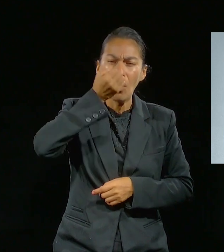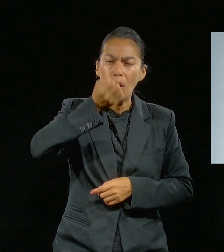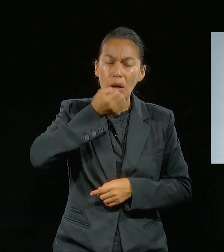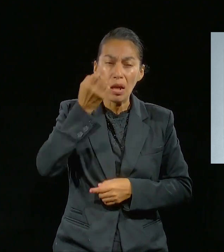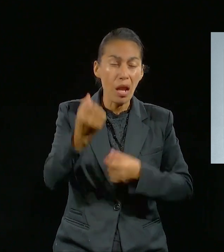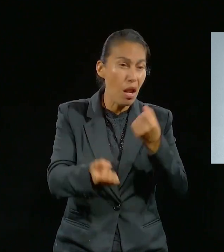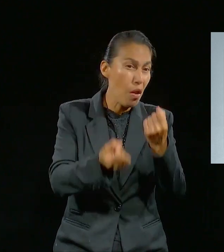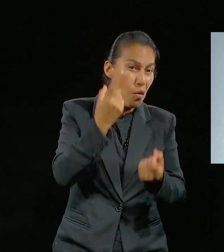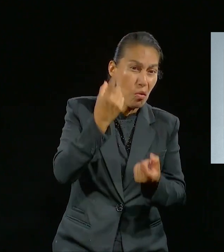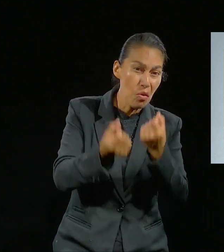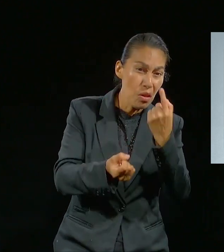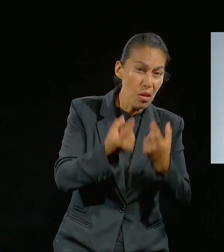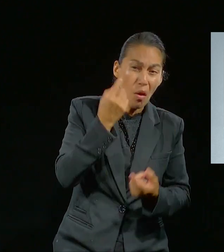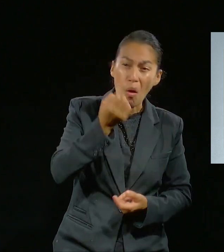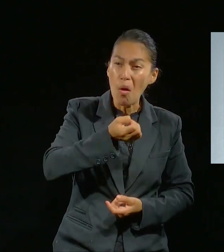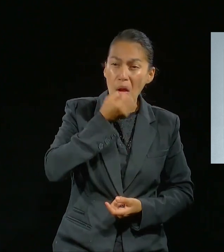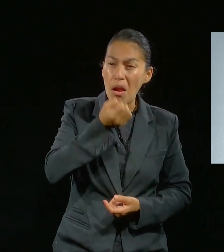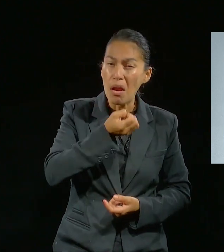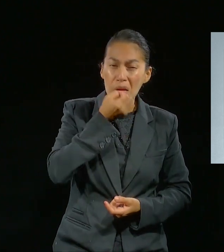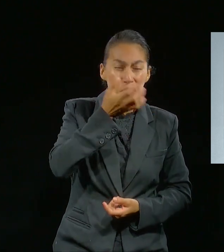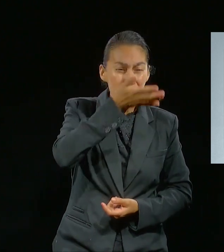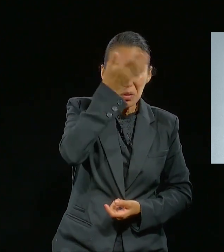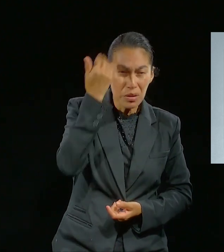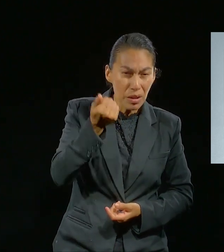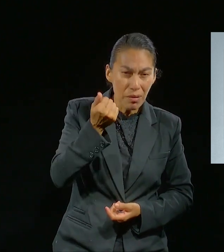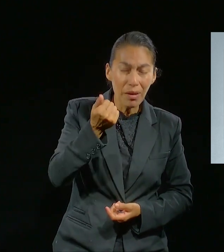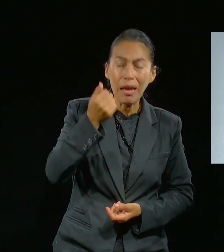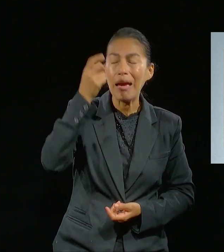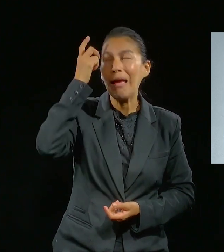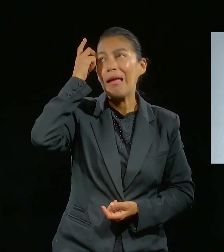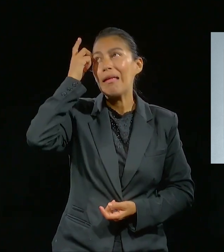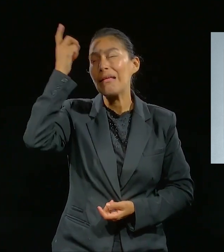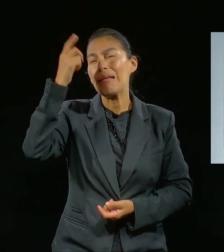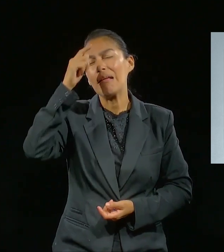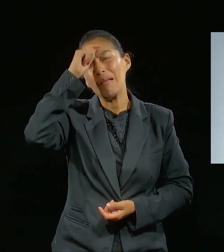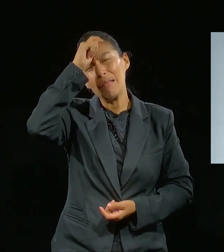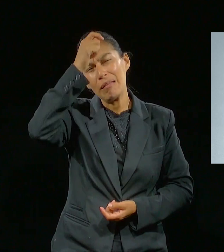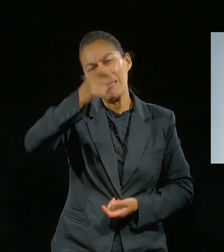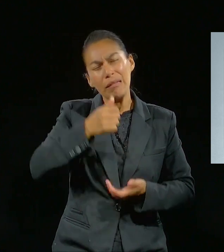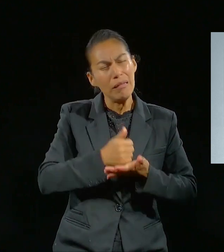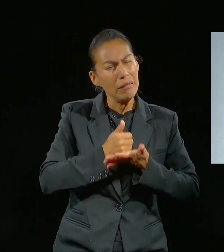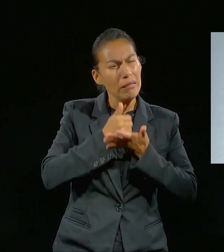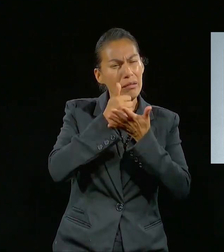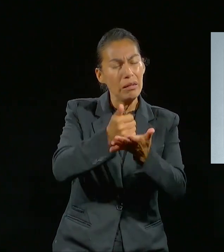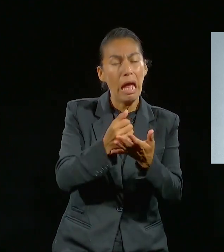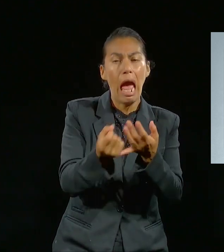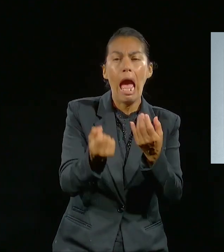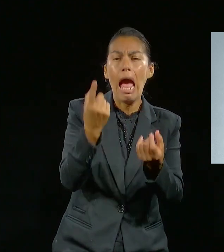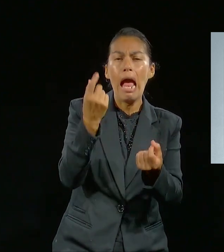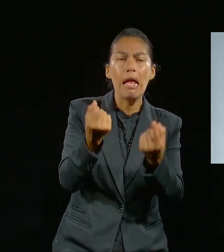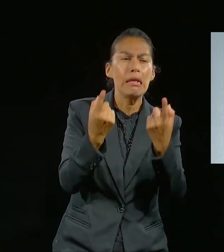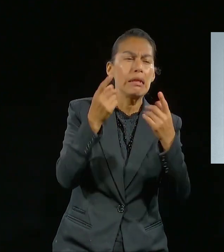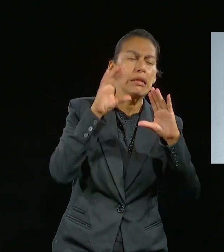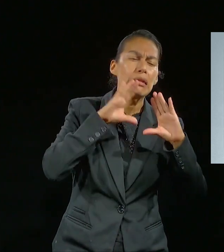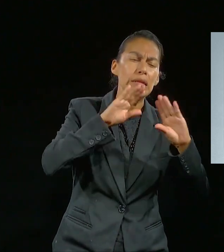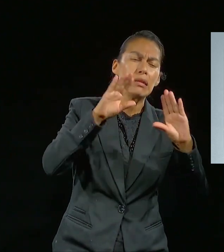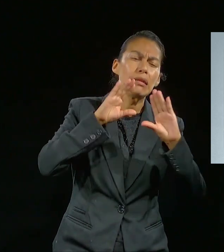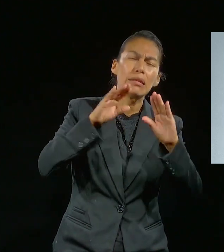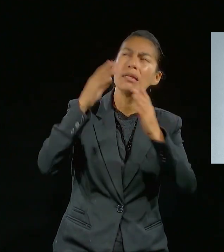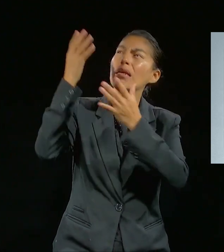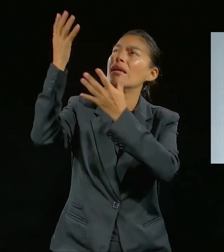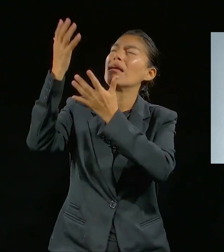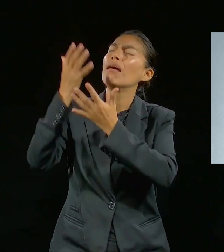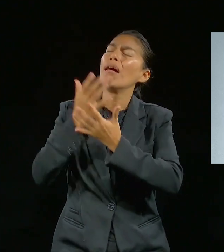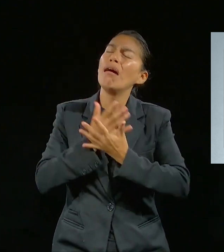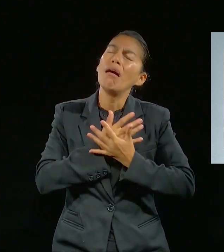Dios les pueda enseñar a través de alguna persona, les enseñe el inmenso